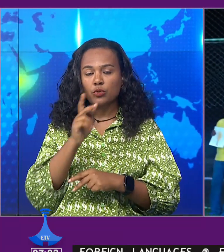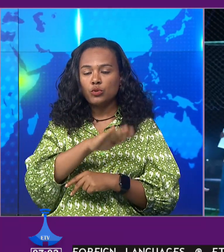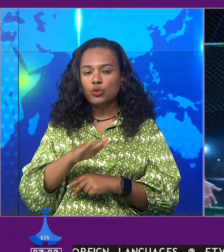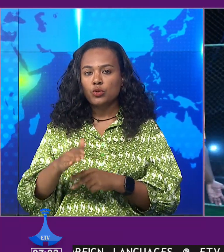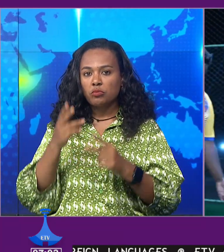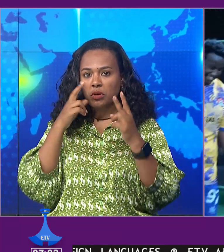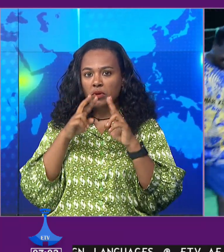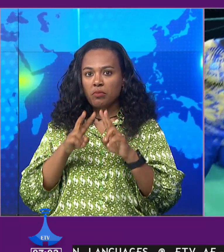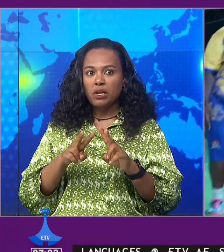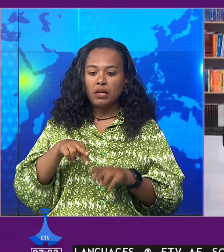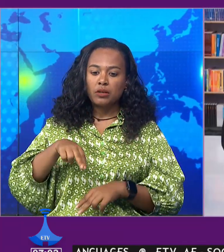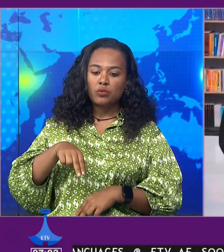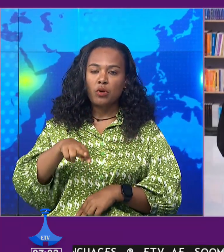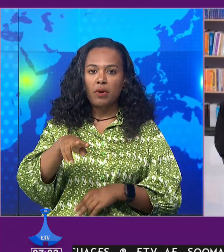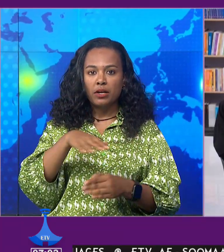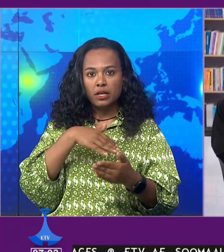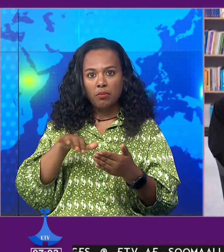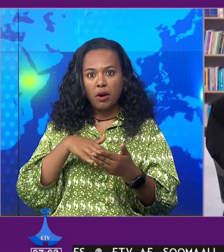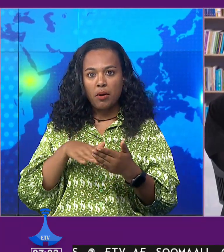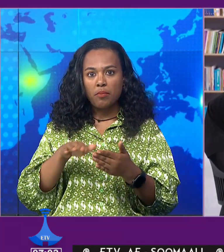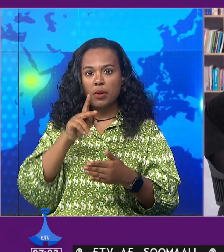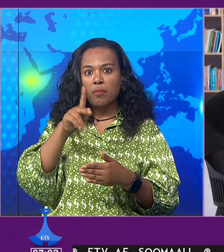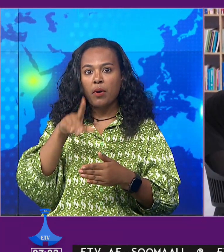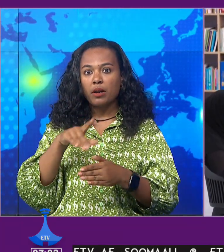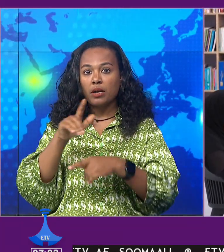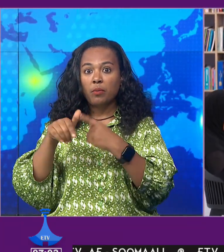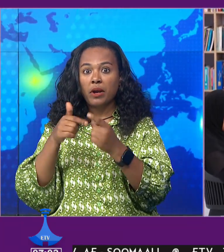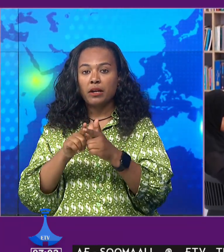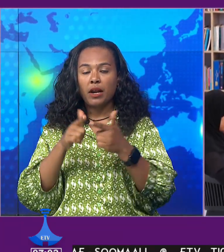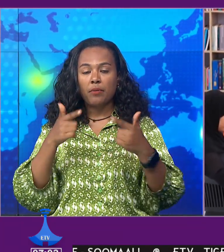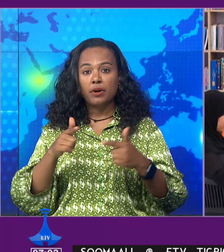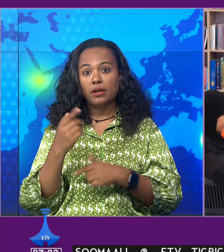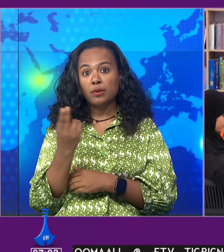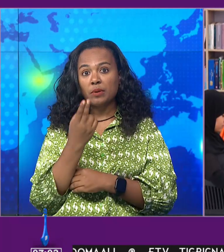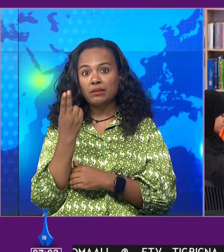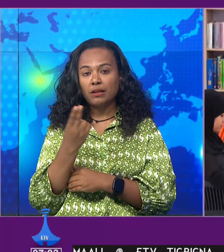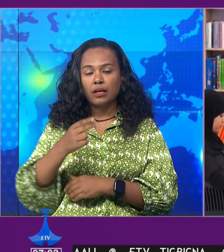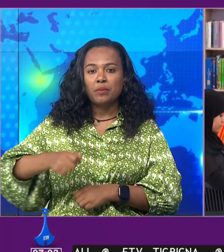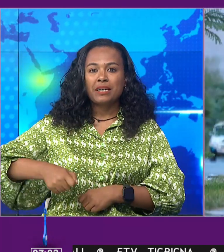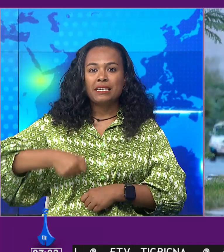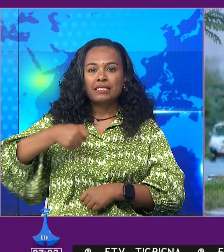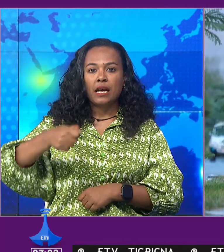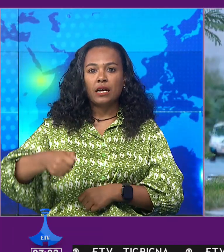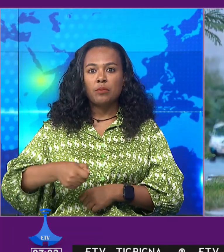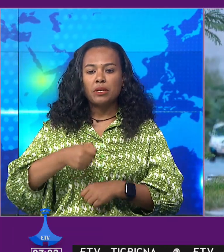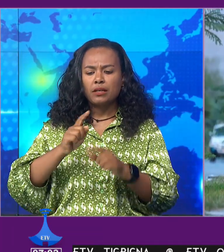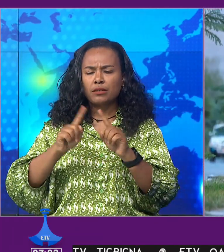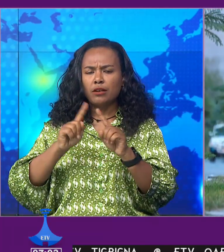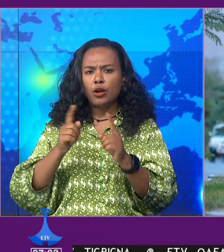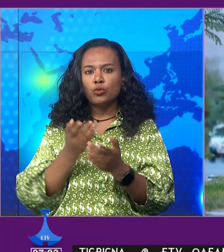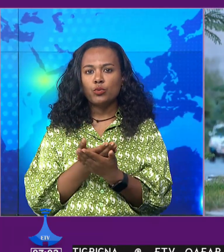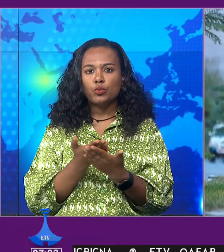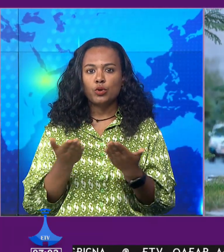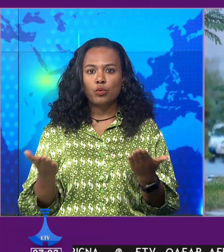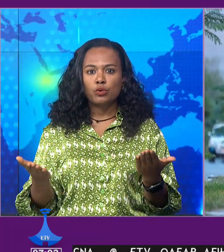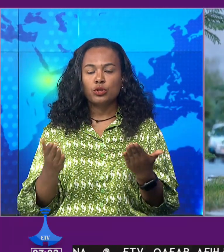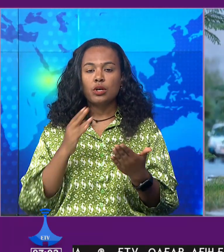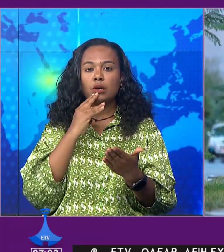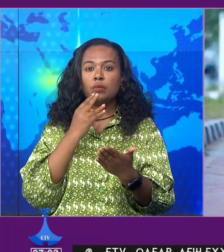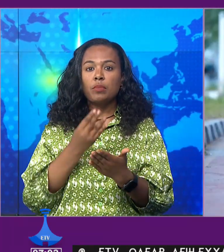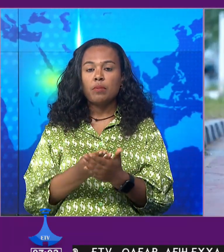በሚመለከት ወክ ማድረግ፣ ማንበብ፣ ፓርክ መሄድ፣ ላይብረሪን መጠቀም፣ ሳይክል መንዳት የመሳሰሉ ጉዳዮች